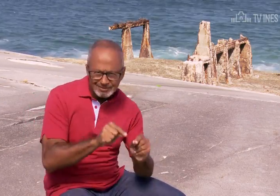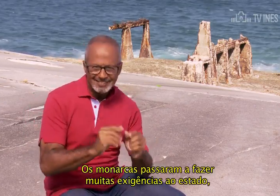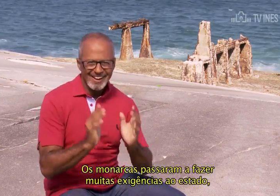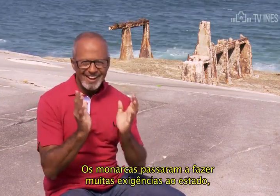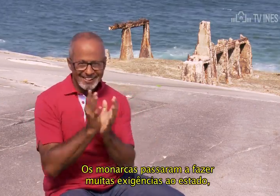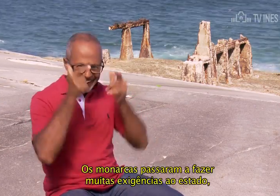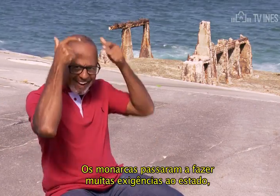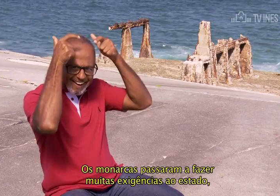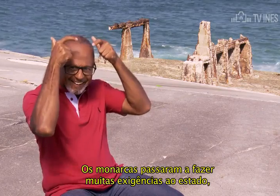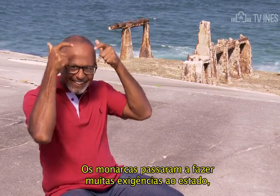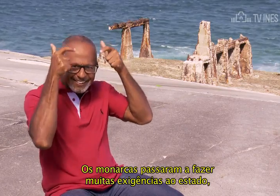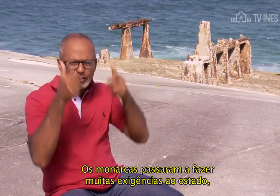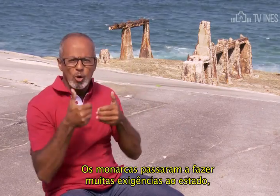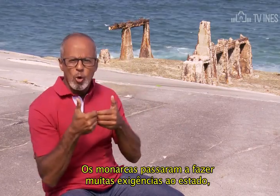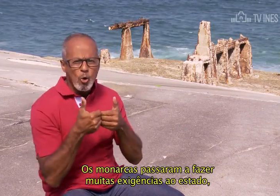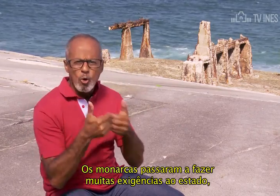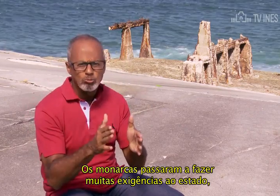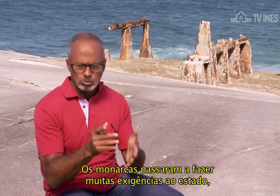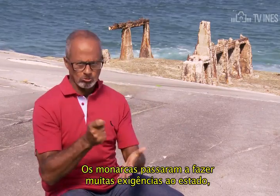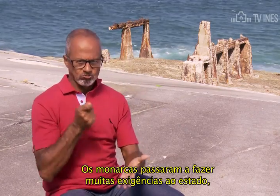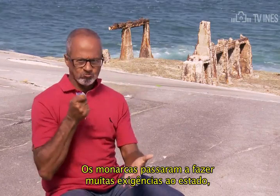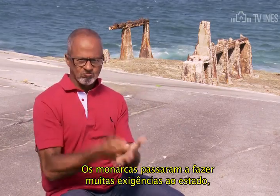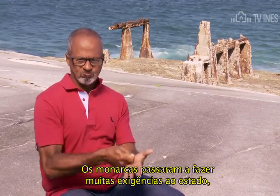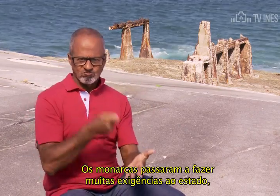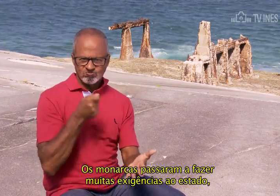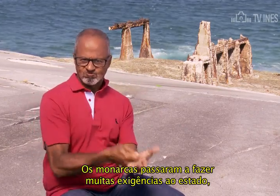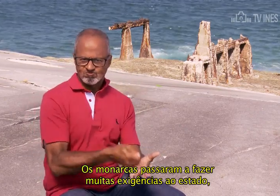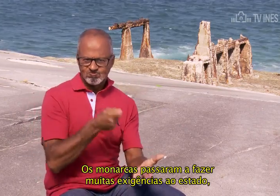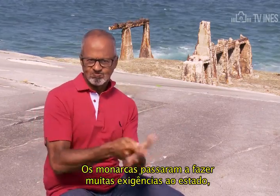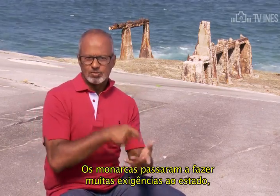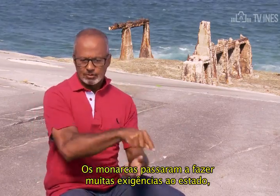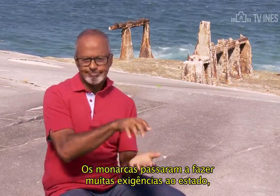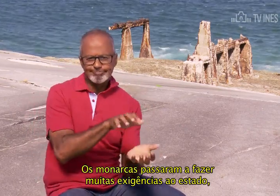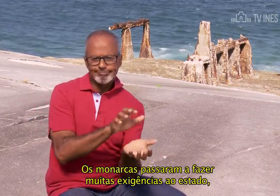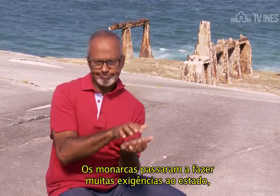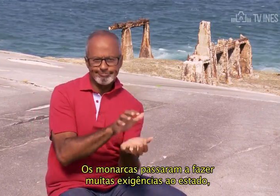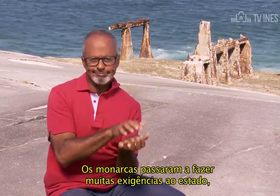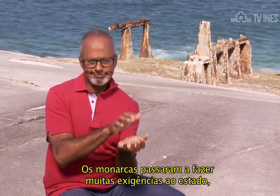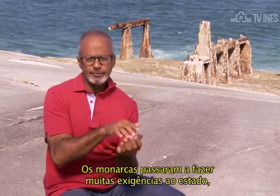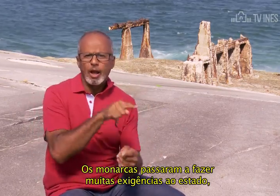Os monarcas passaram a fazer muitas exigências ao Estado.